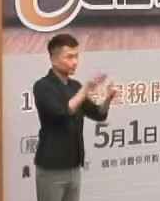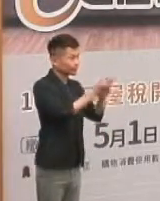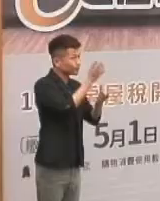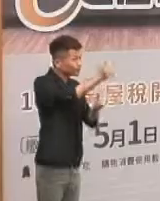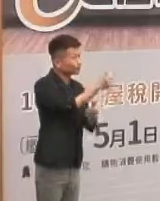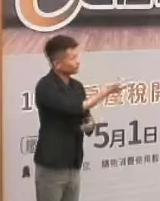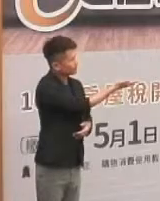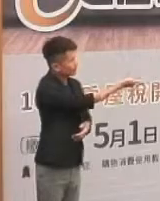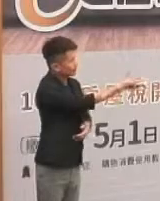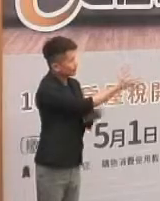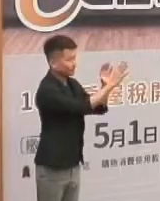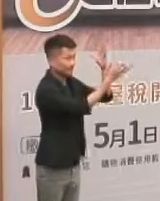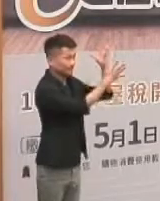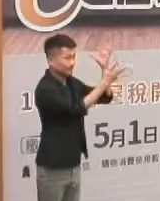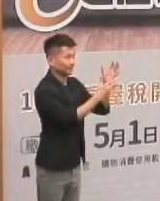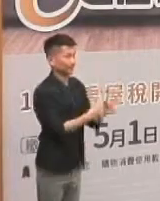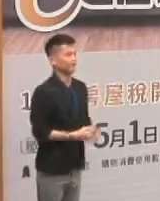您。